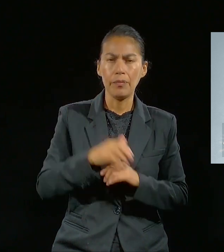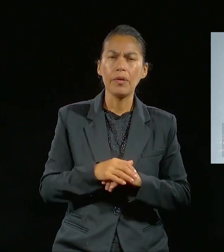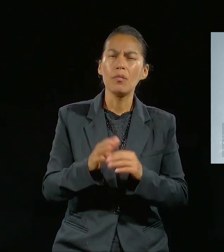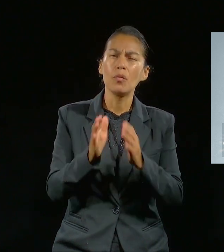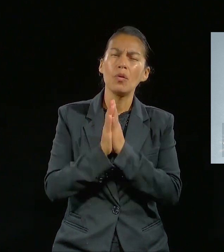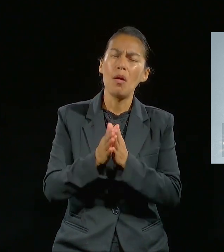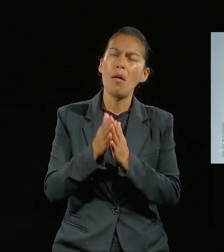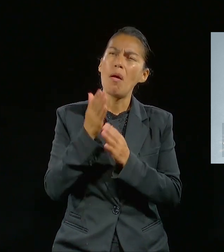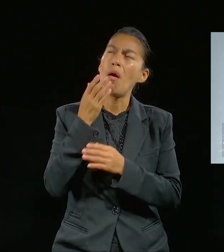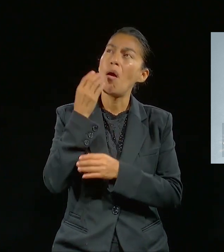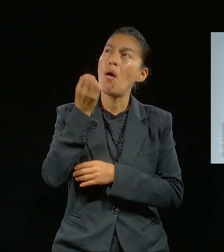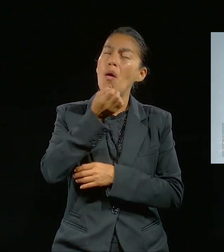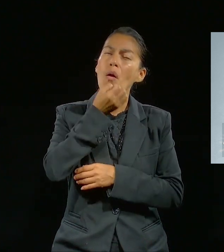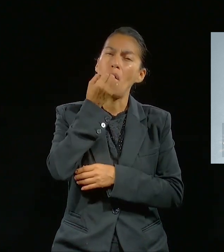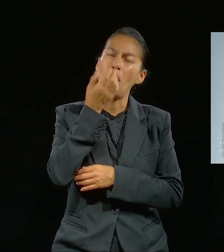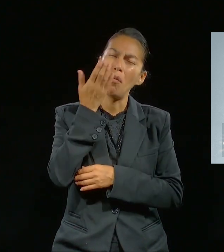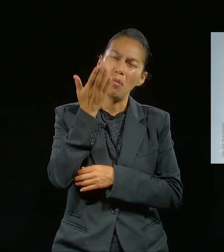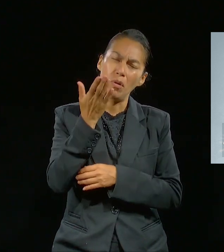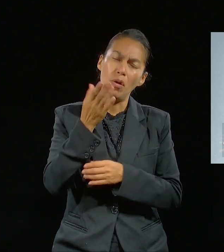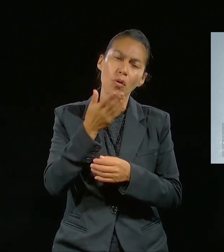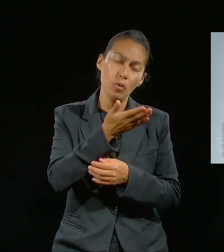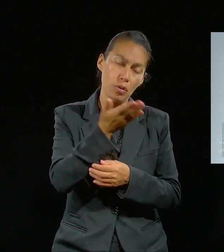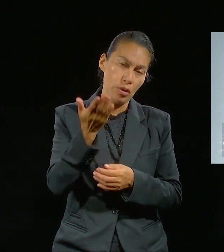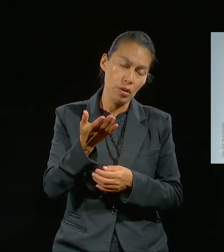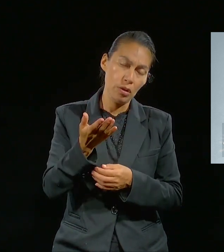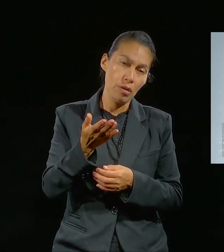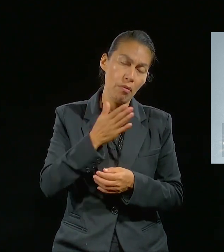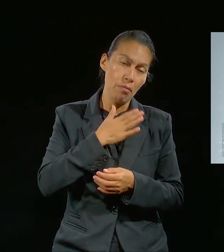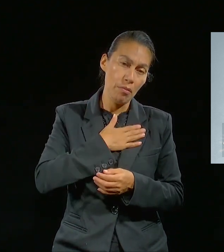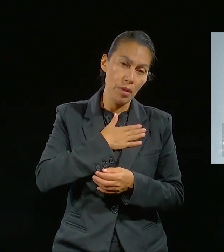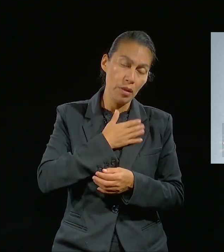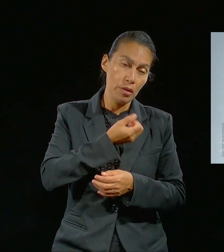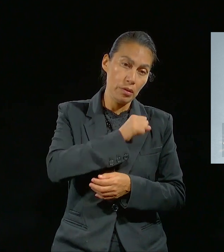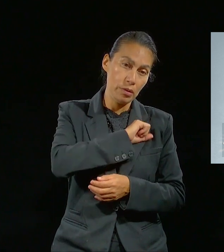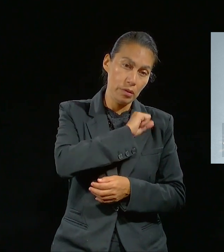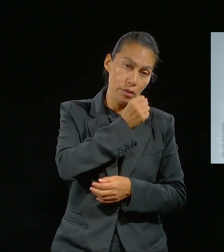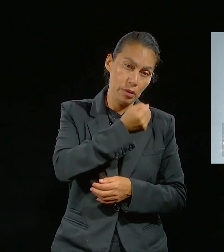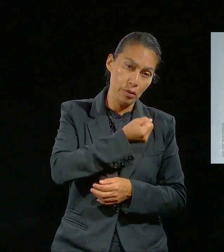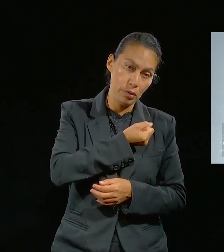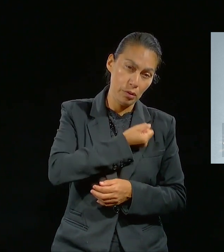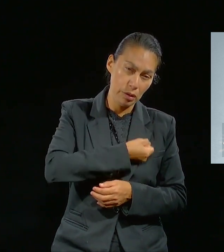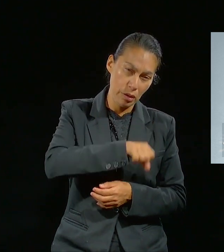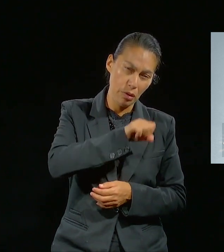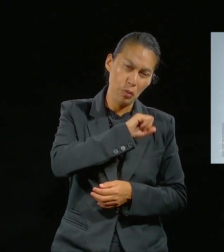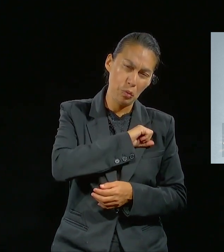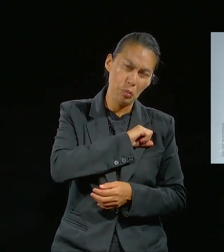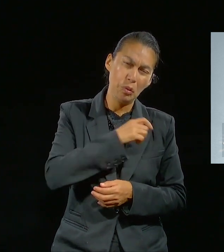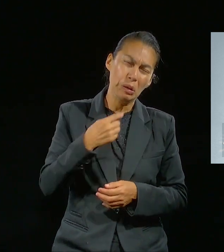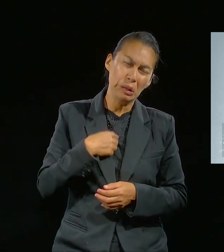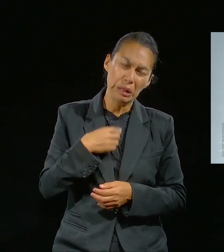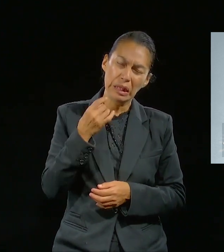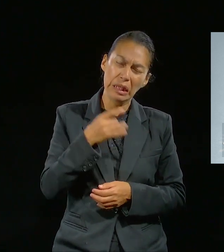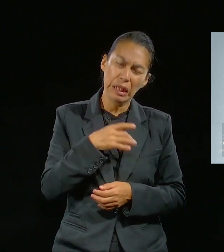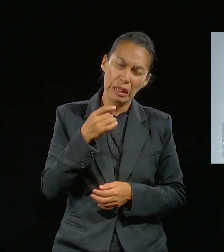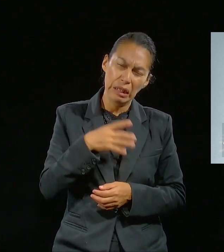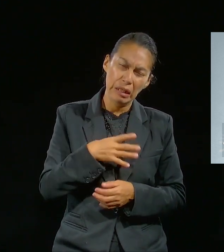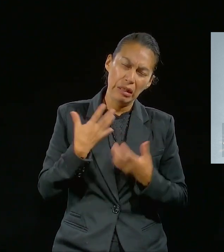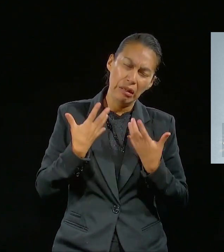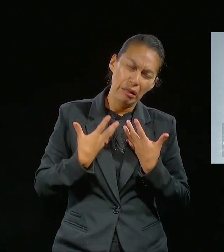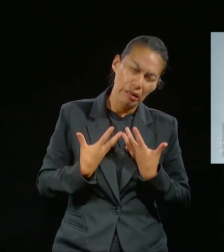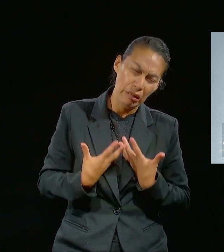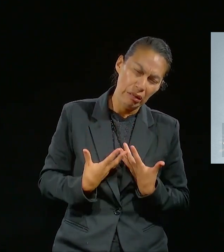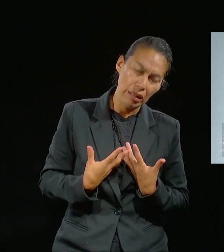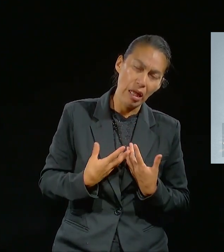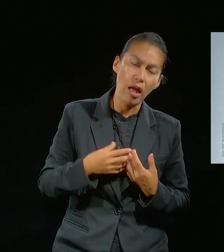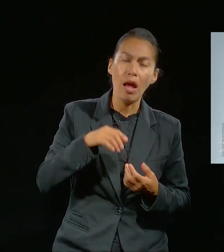por mi salud, por enfermedad de los que el Señor dice que siento dolor,